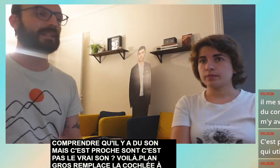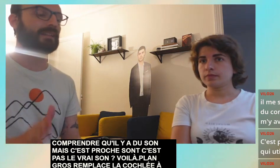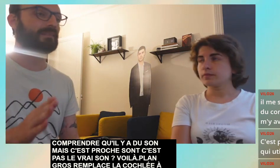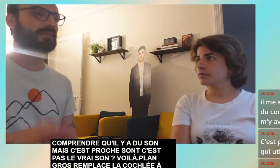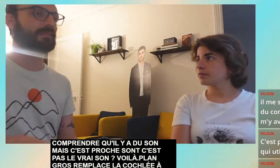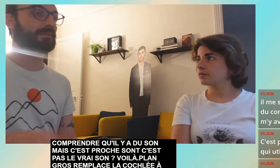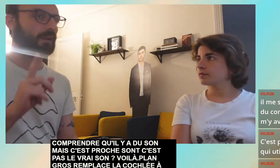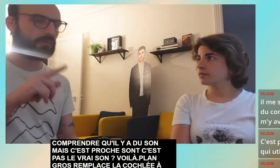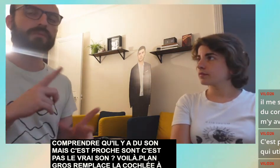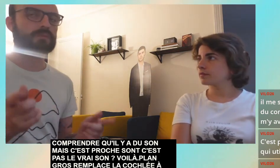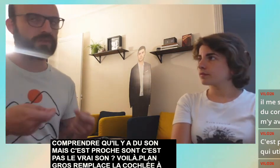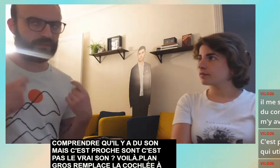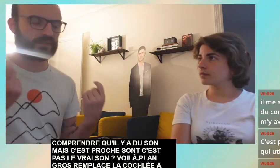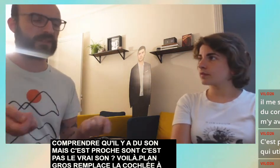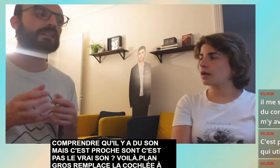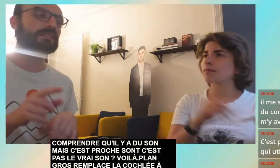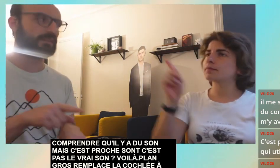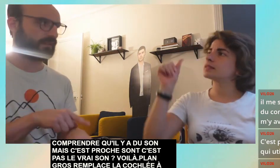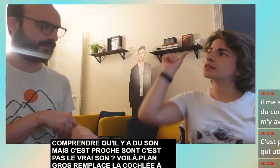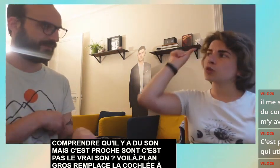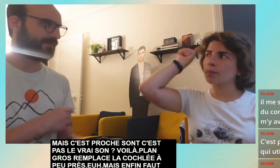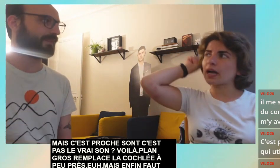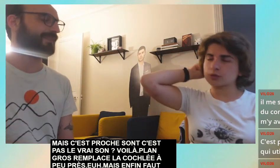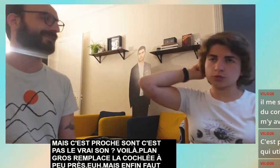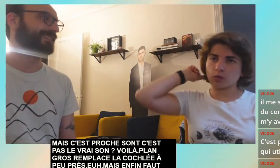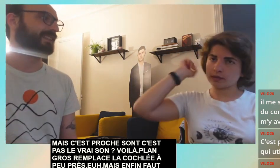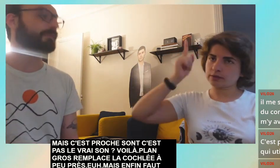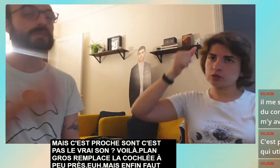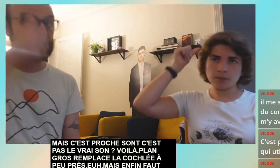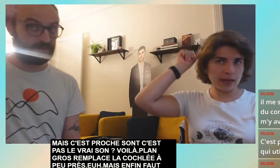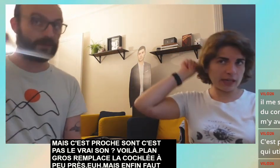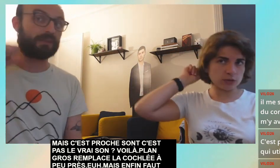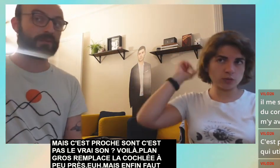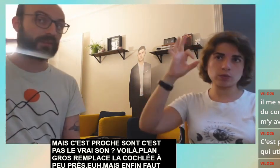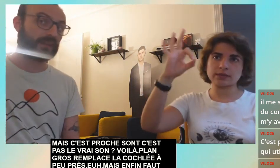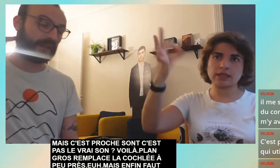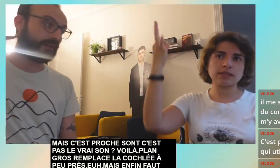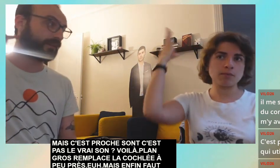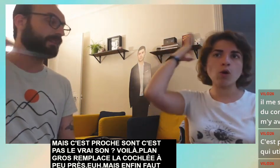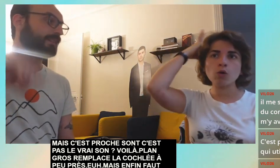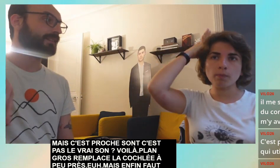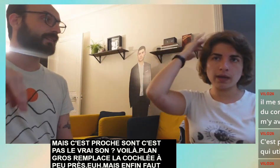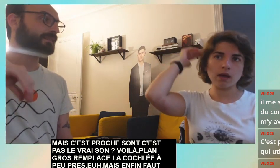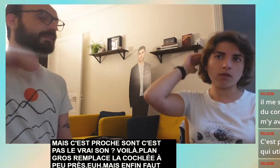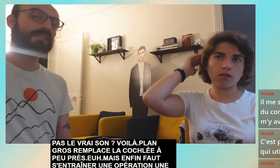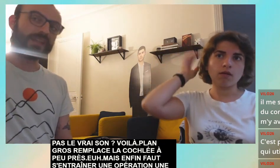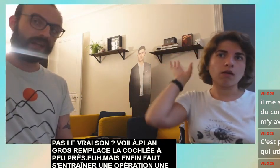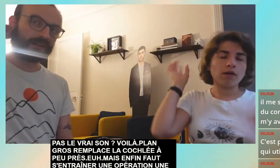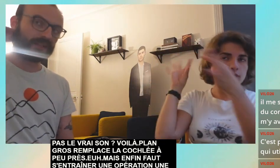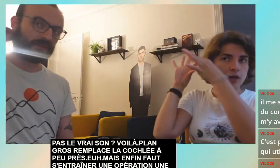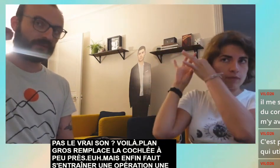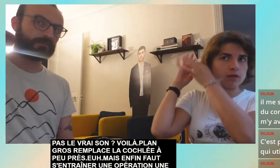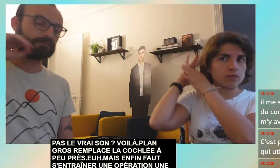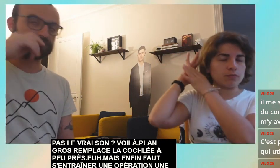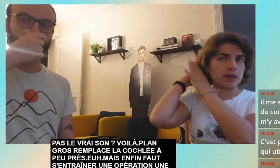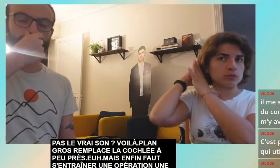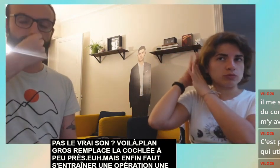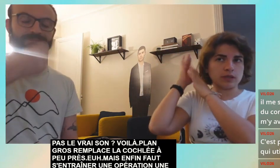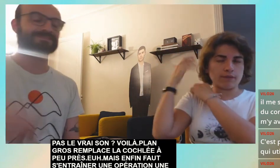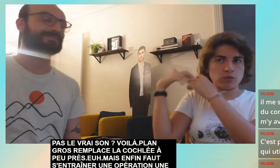Mais enfin, faut s'entraîner. Mais c'est une opération. C'est Oui, une c'est une opération. opération, T'as un aimant qu'on met c'est à l'intérieur. près du